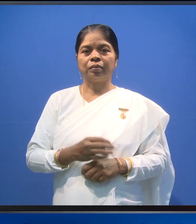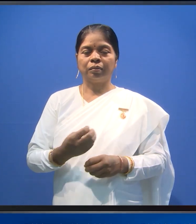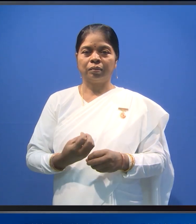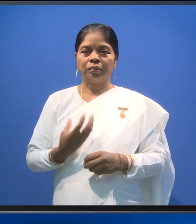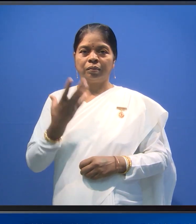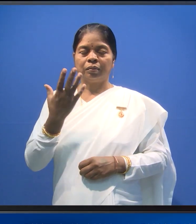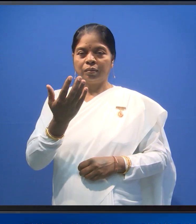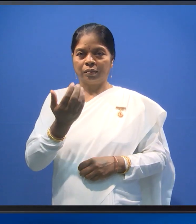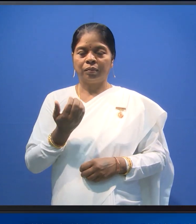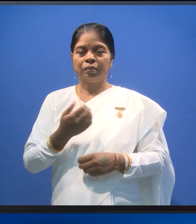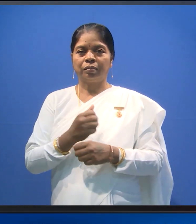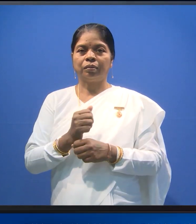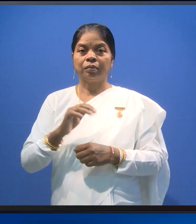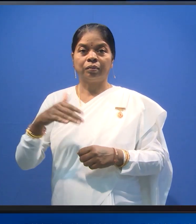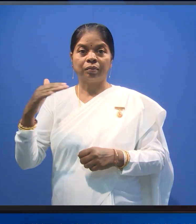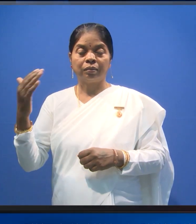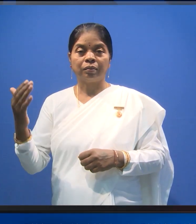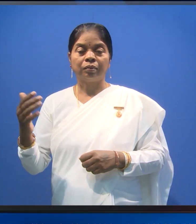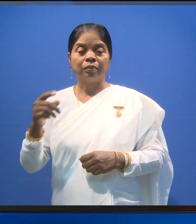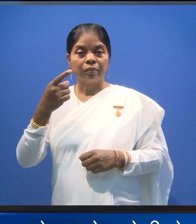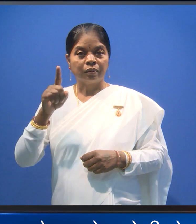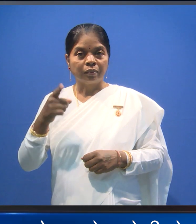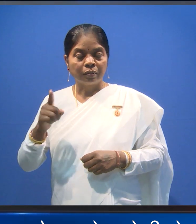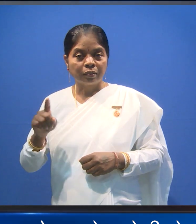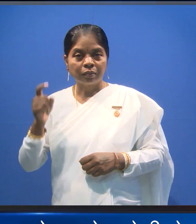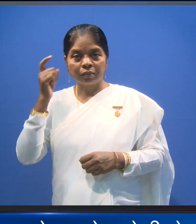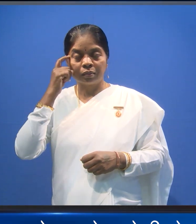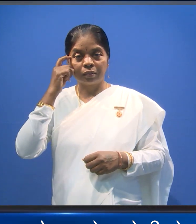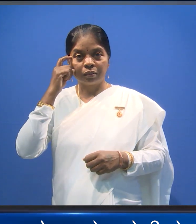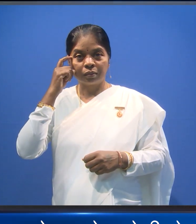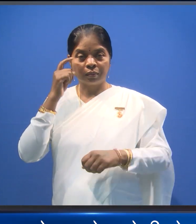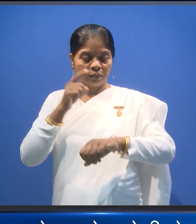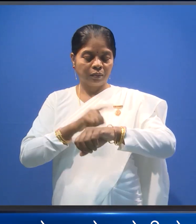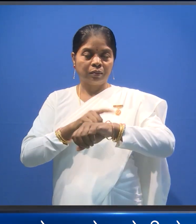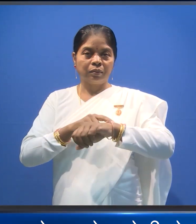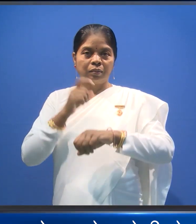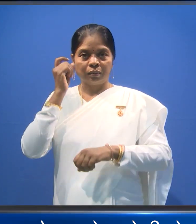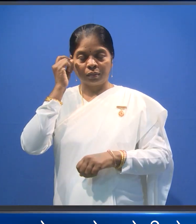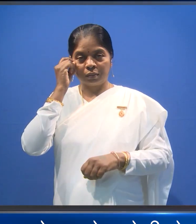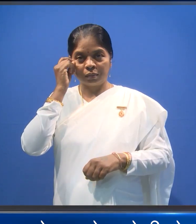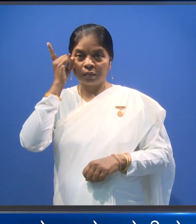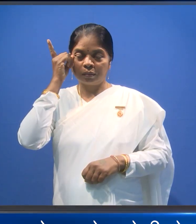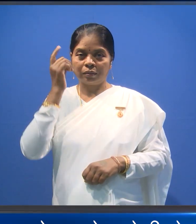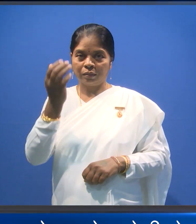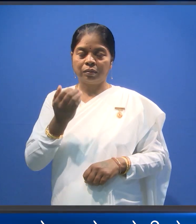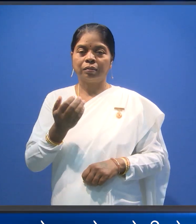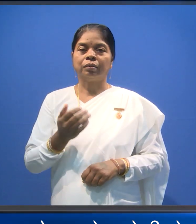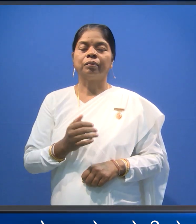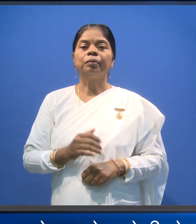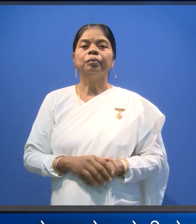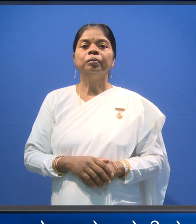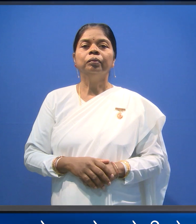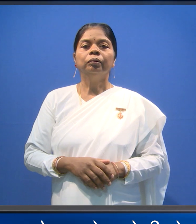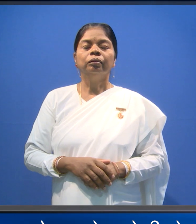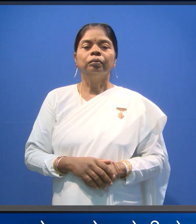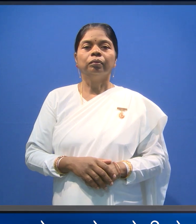सफलता प्राप्त करण्यासाठी निरनिराळे पर्याय लक्षात घेऊन योग्य वेळी योग्य निर्णय घेतला पाहिजे.